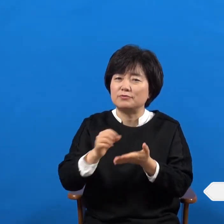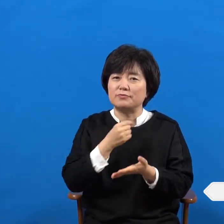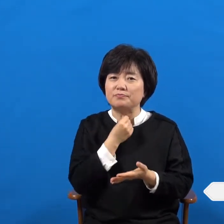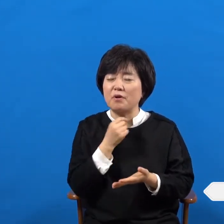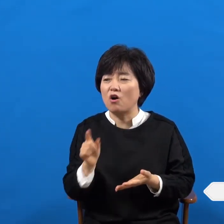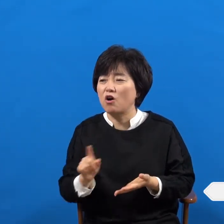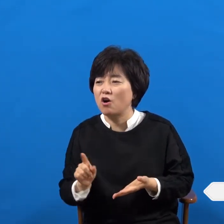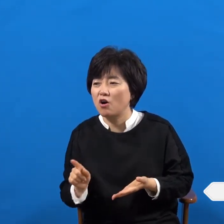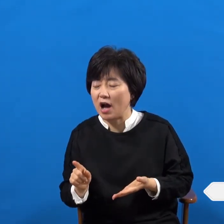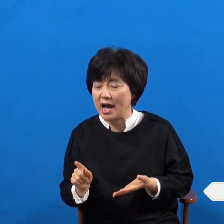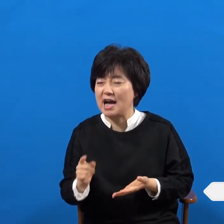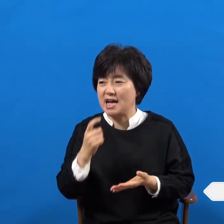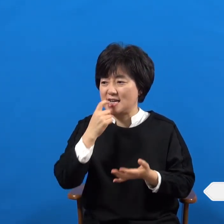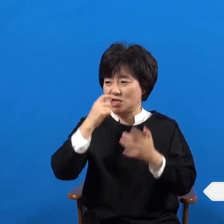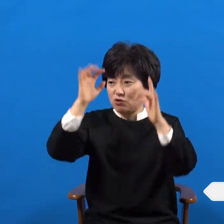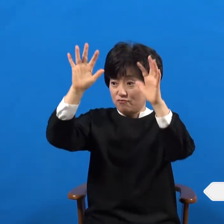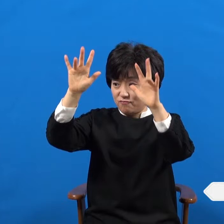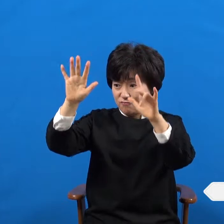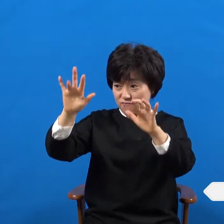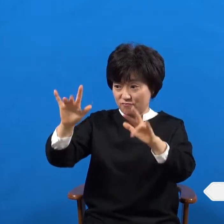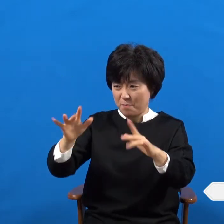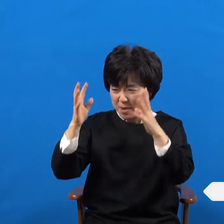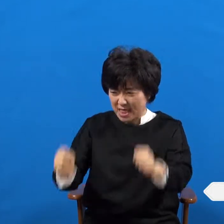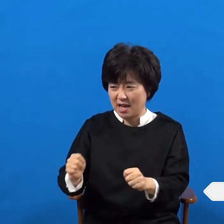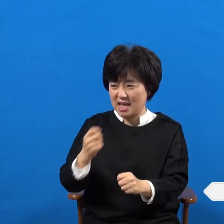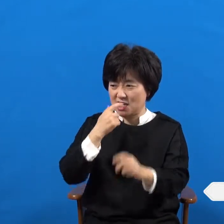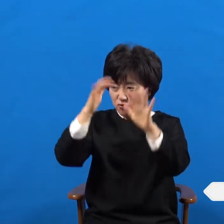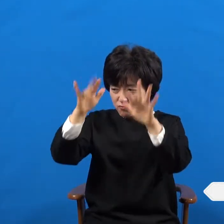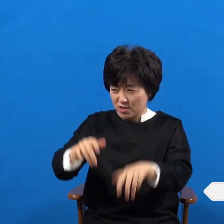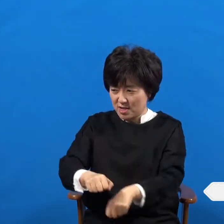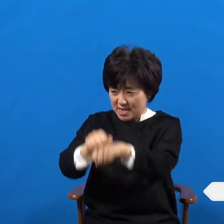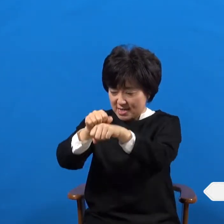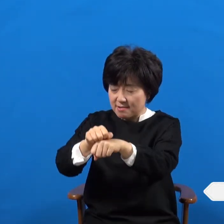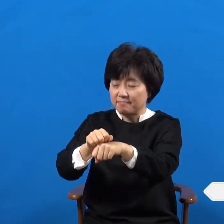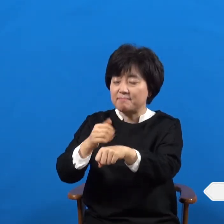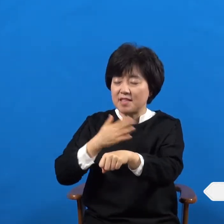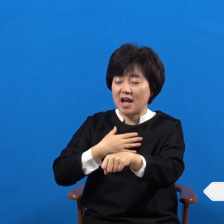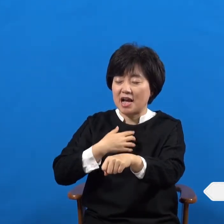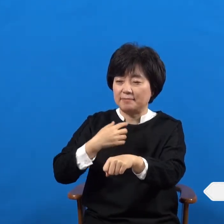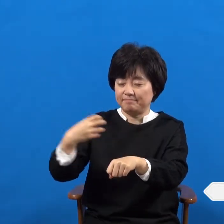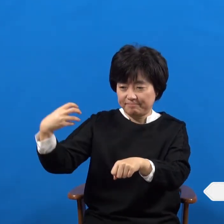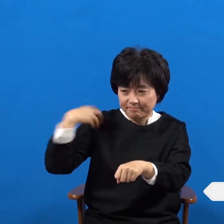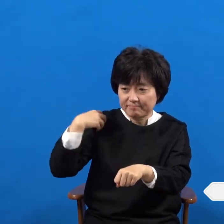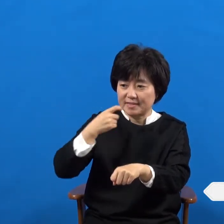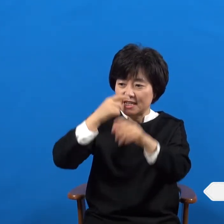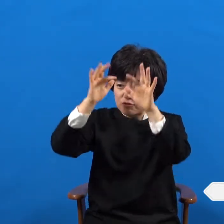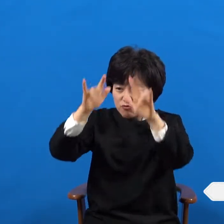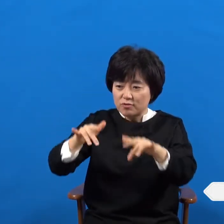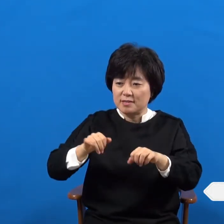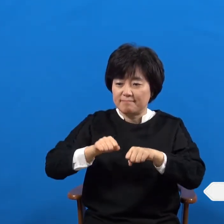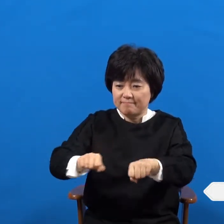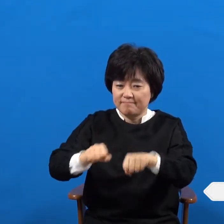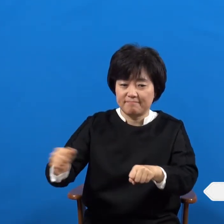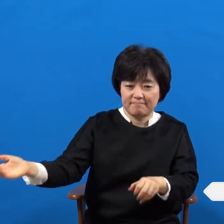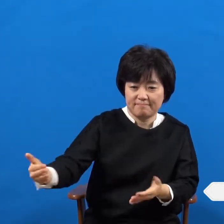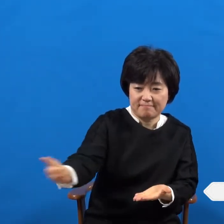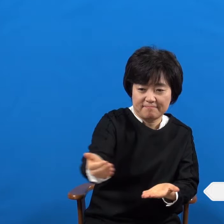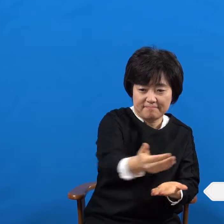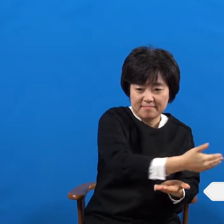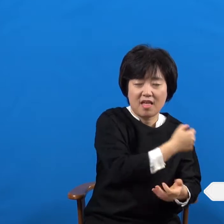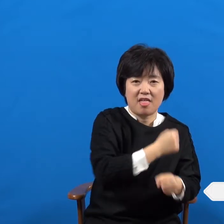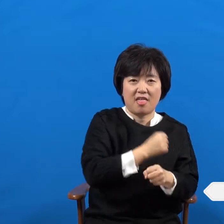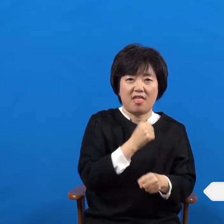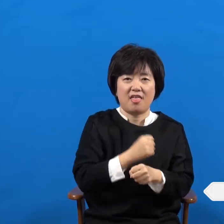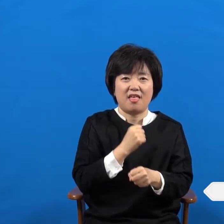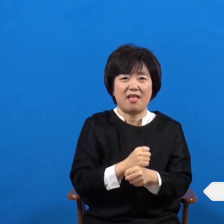많이 오니까 우리가 좀 눈을 좀 치우자. 요새 자기 집 앞도 치우지 않아서 과태료를